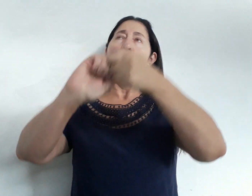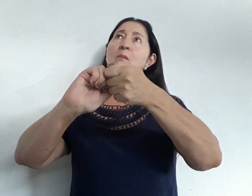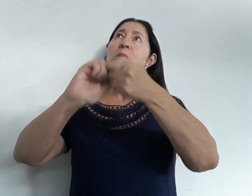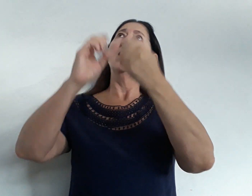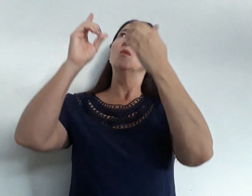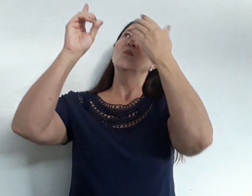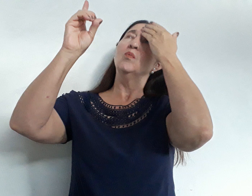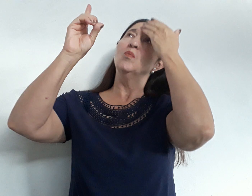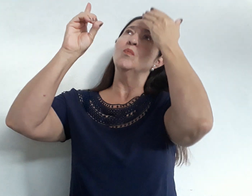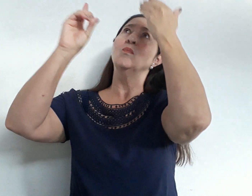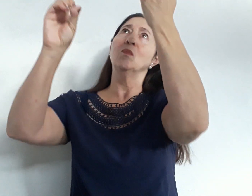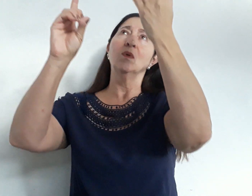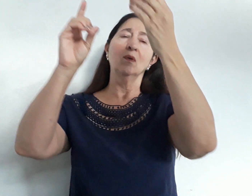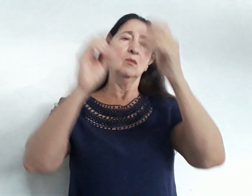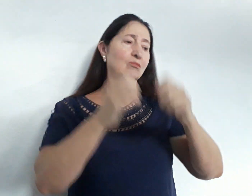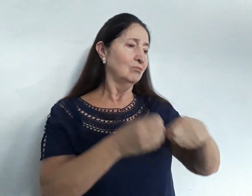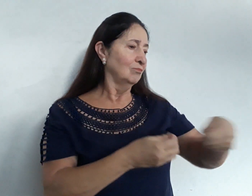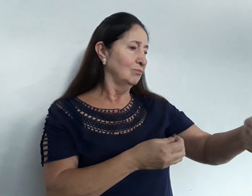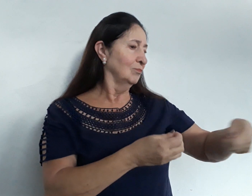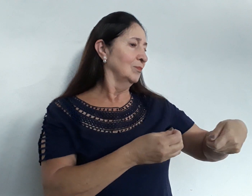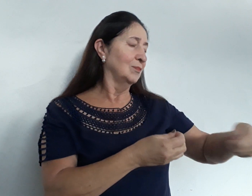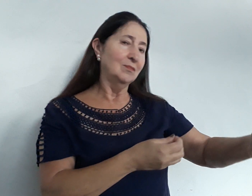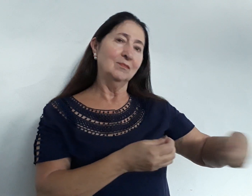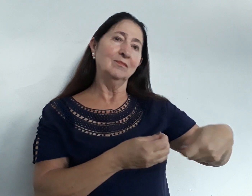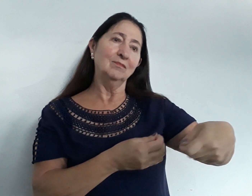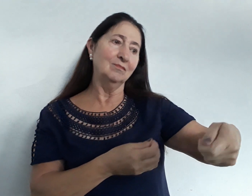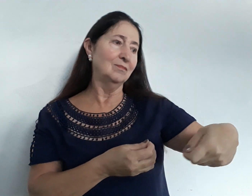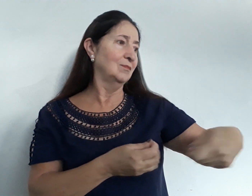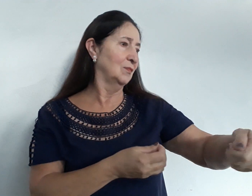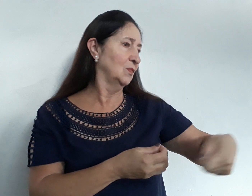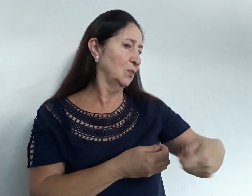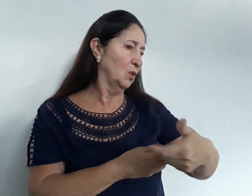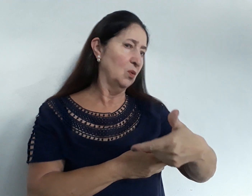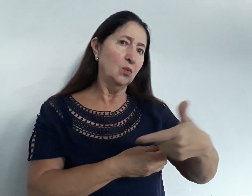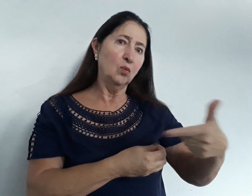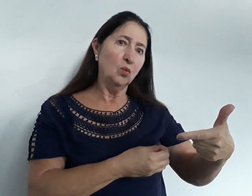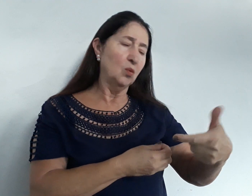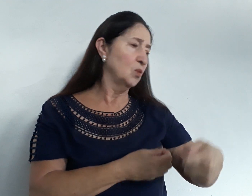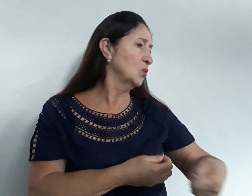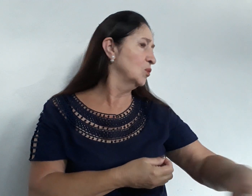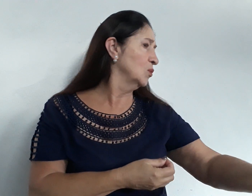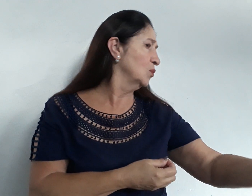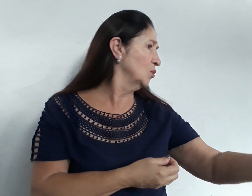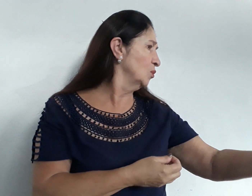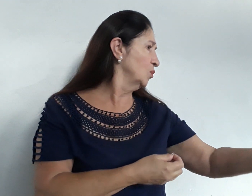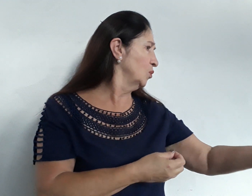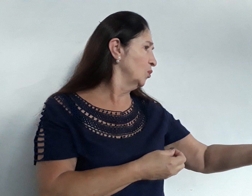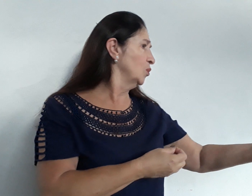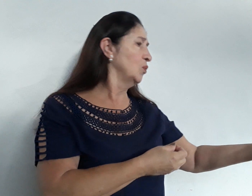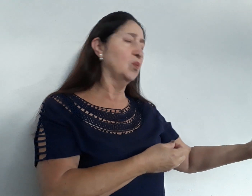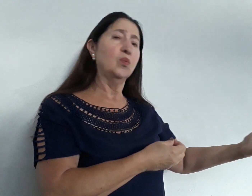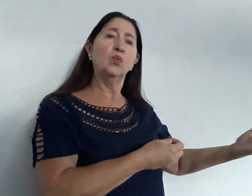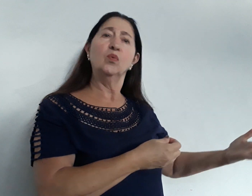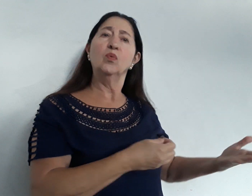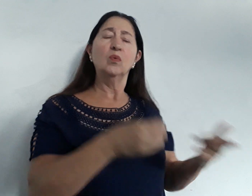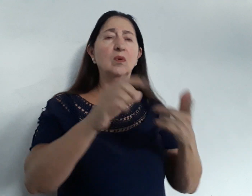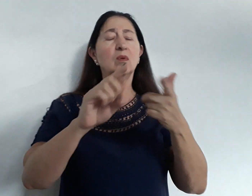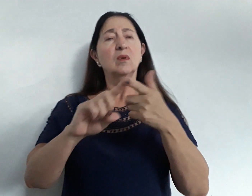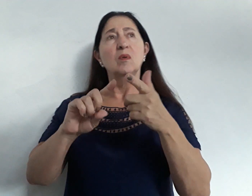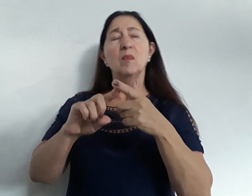discípulos, para que os distribuíssem. E eles os distribuíam ao povo. Tinham também alguns peixinhos. Depois